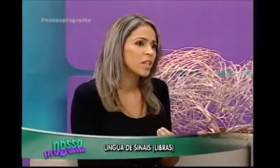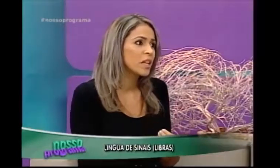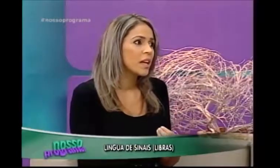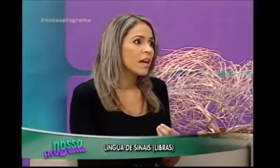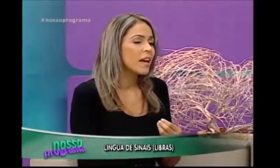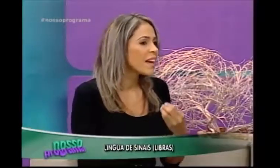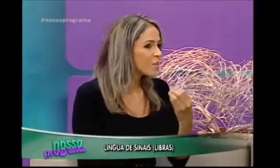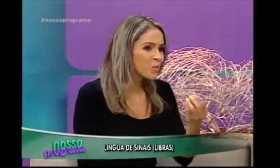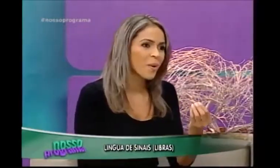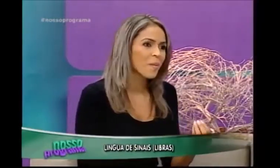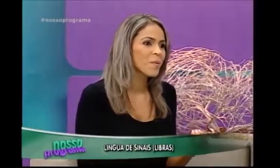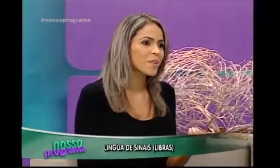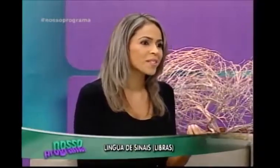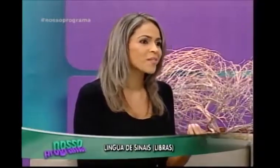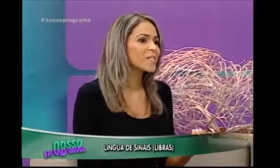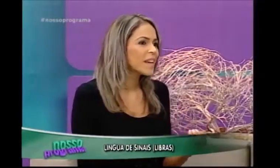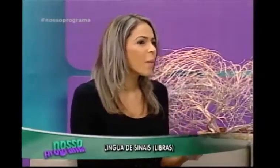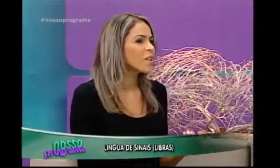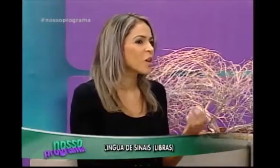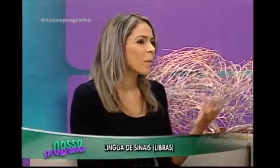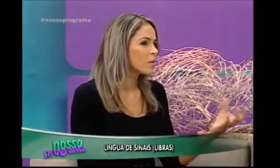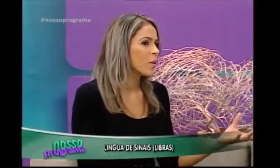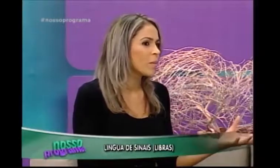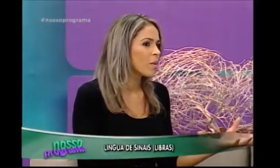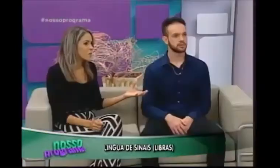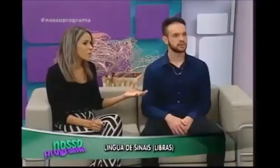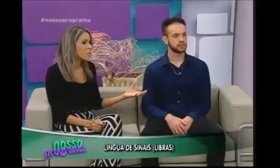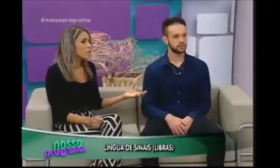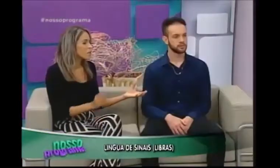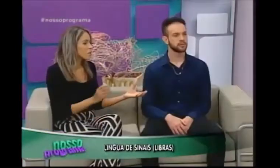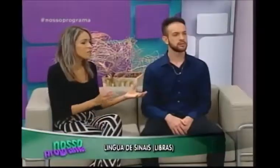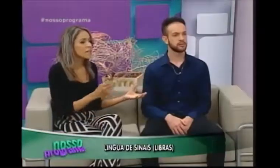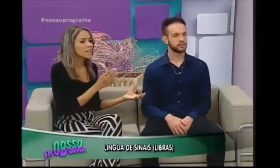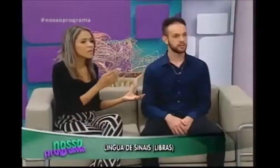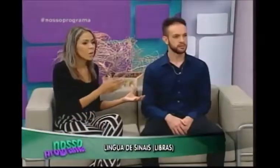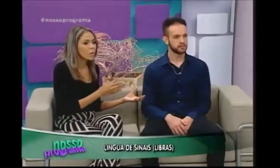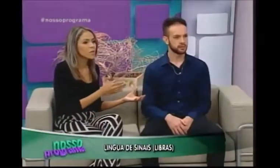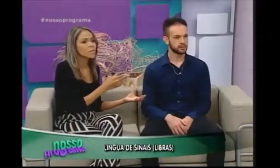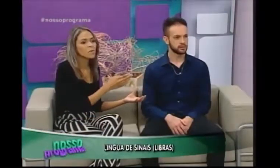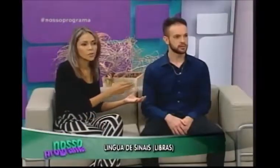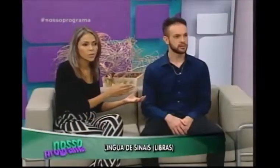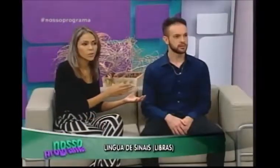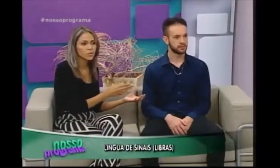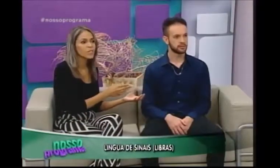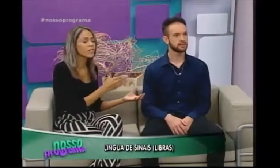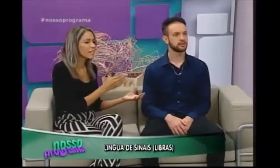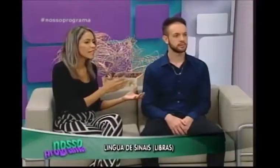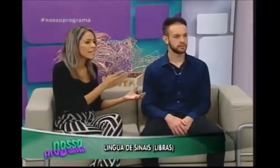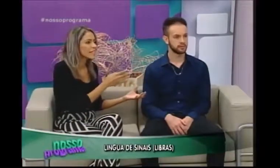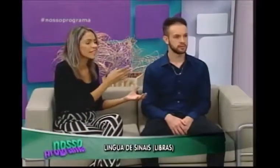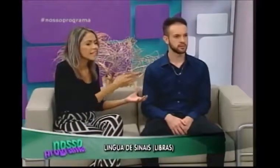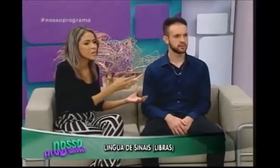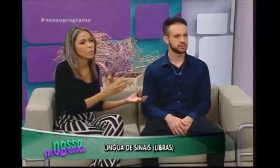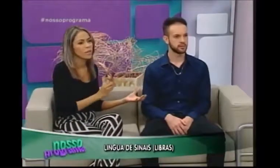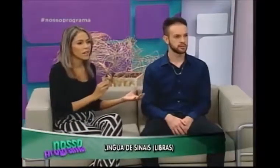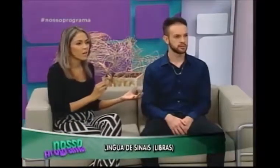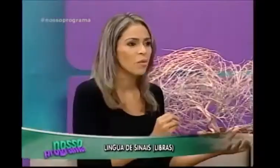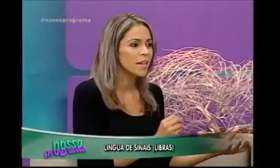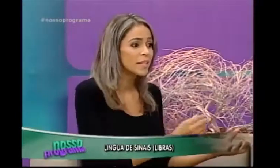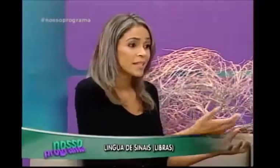que tudo é o amor, se você realmente amar o teu próximo, se você vê que o seu próximo é um surdo, você vai tentar se comunicar com ele e trazer